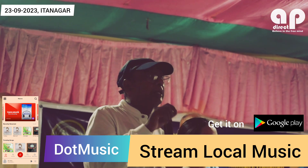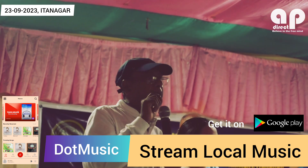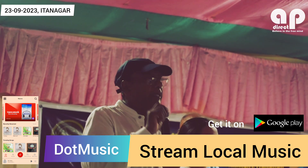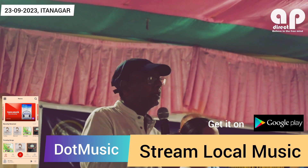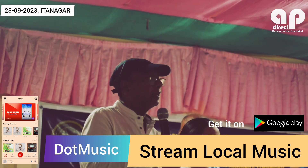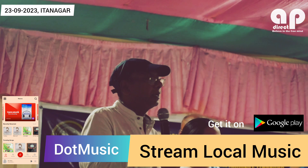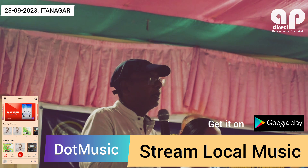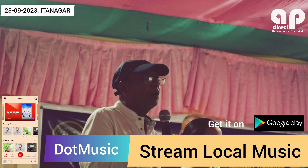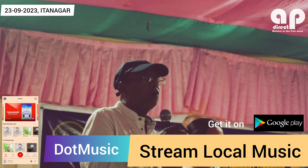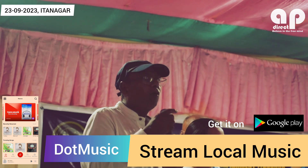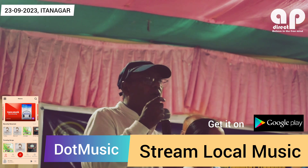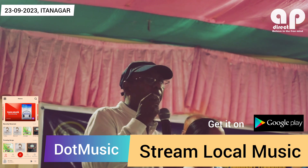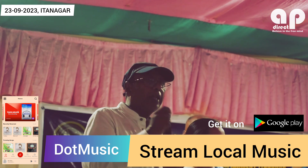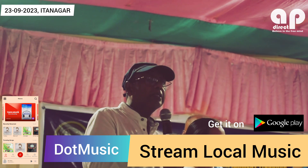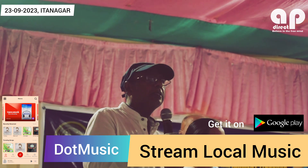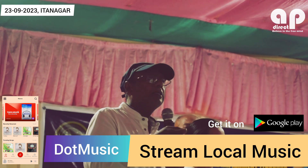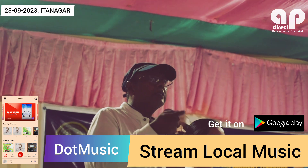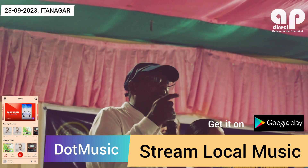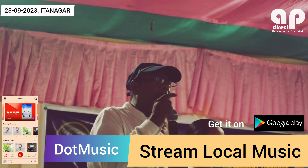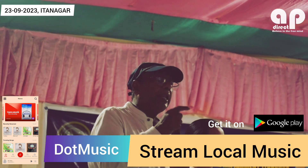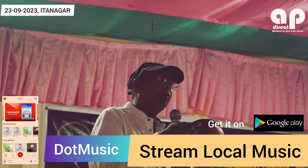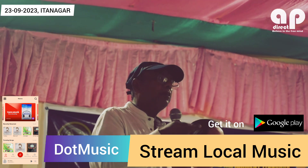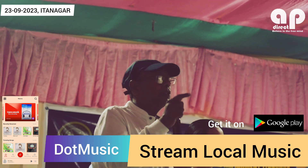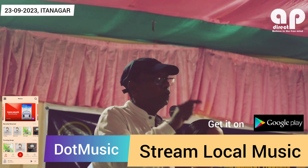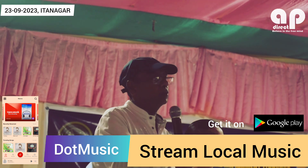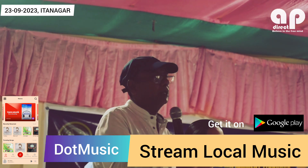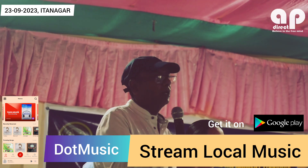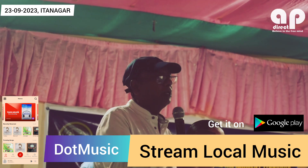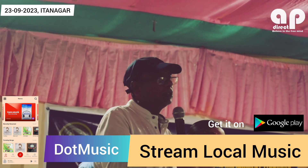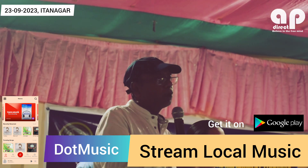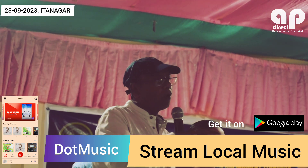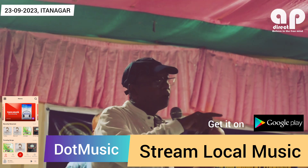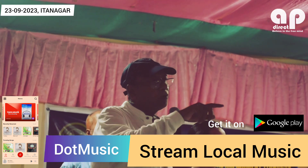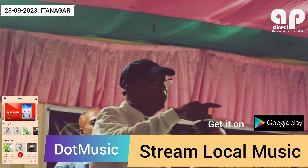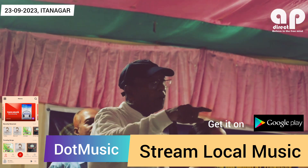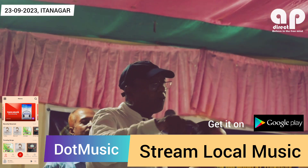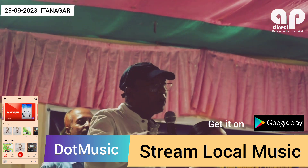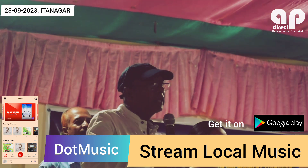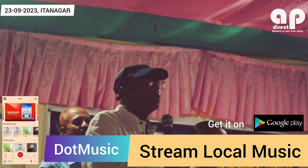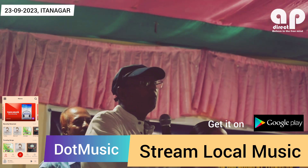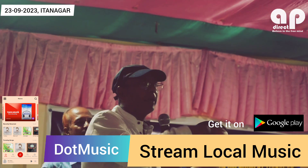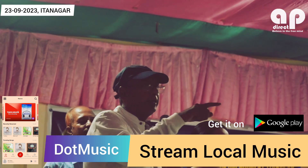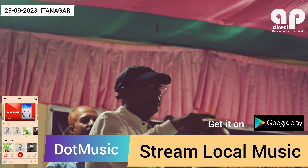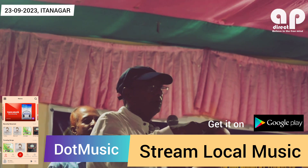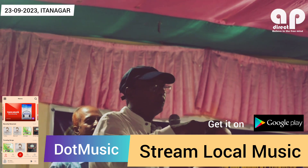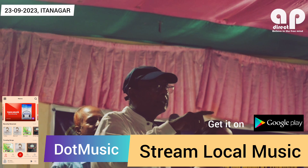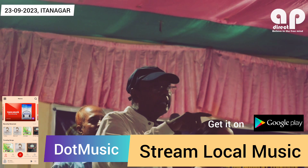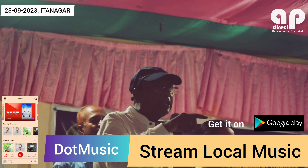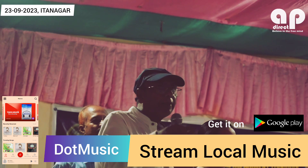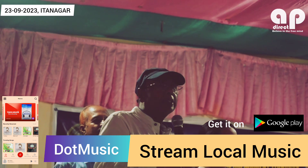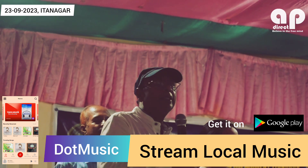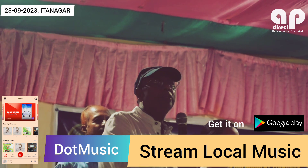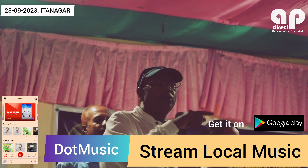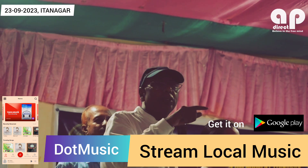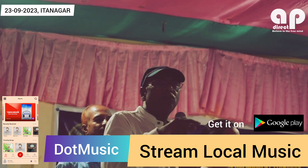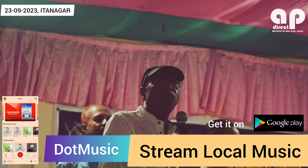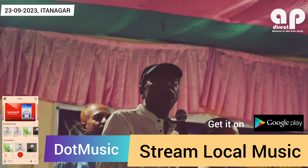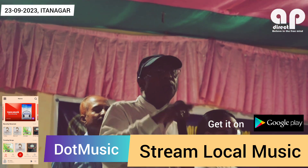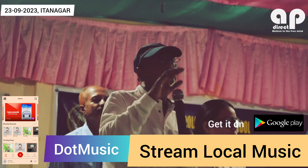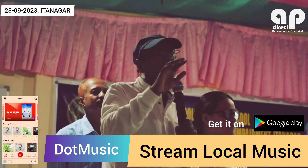रीडिंग करना और प्लस साइन लैंग्वेज यूज करना. सो ऑल व्हेन ऑल आर कंबाइंड फॉर द रिहैबिलिटेशन एजुकेशन फॉर द पर्पस ऑफ